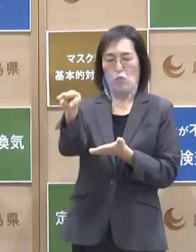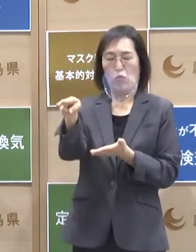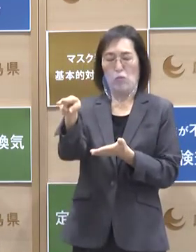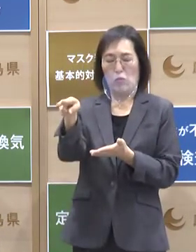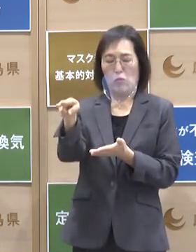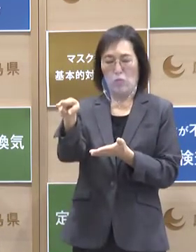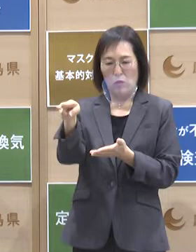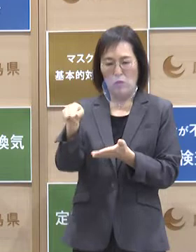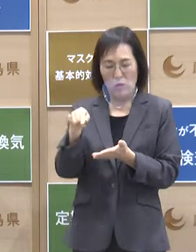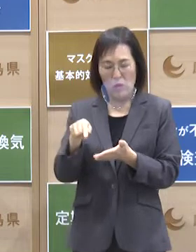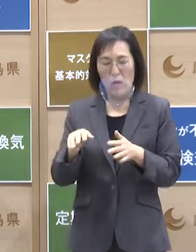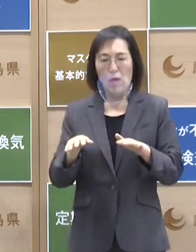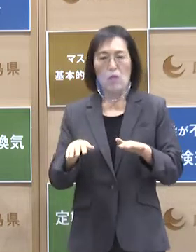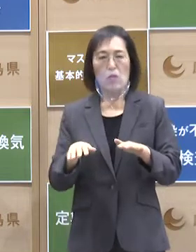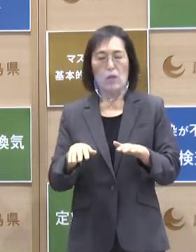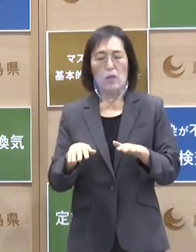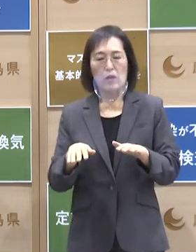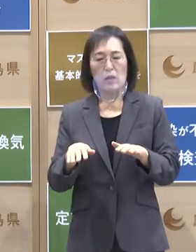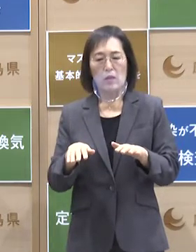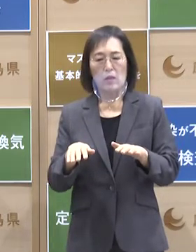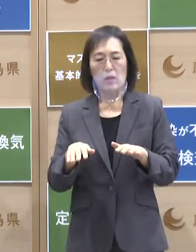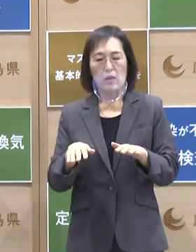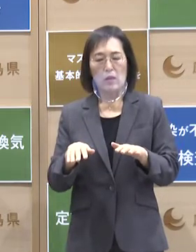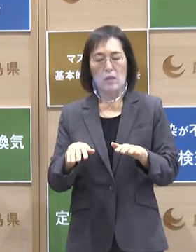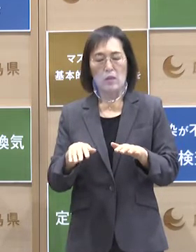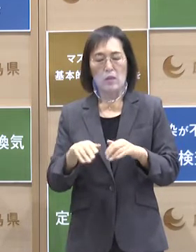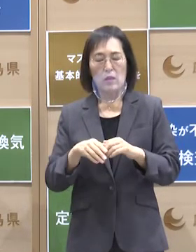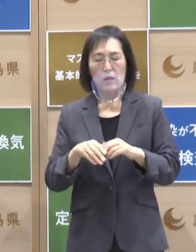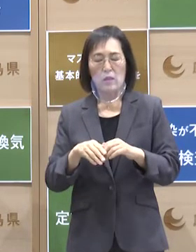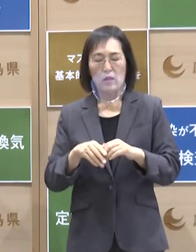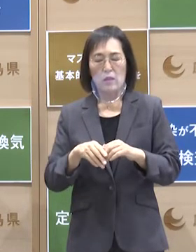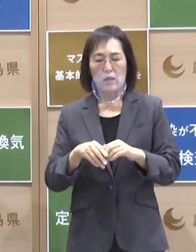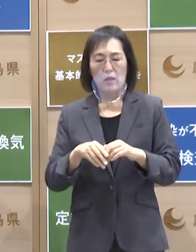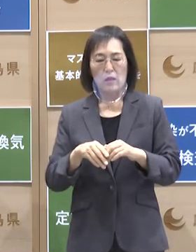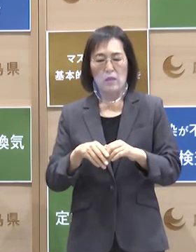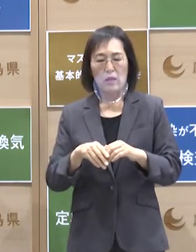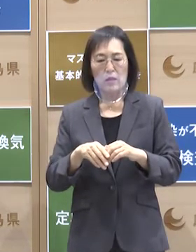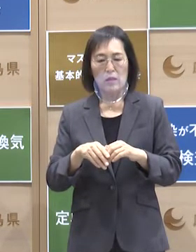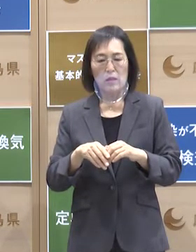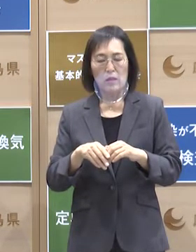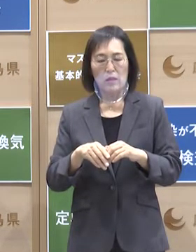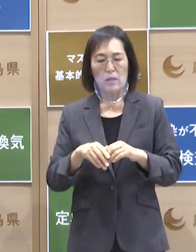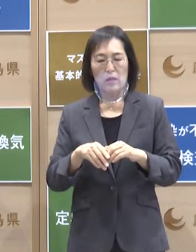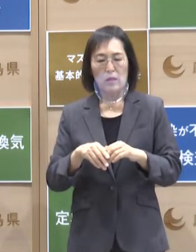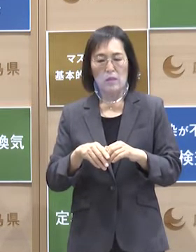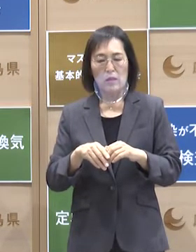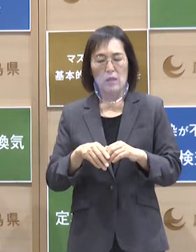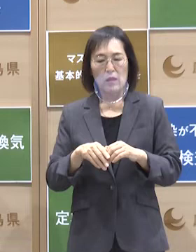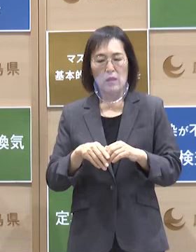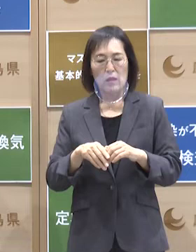ども、これ今回ですね、ちょっとまだその推定という、